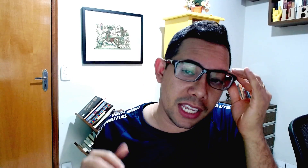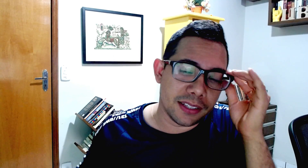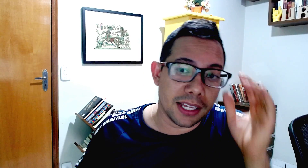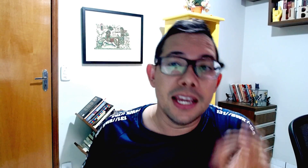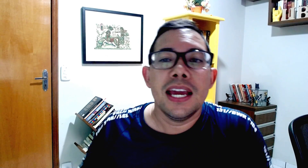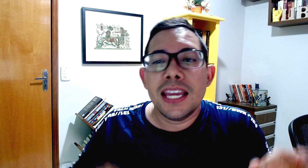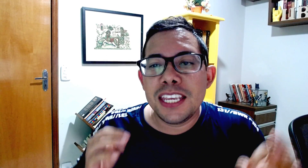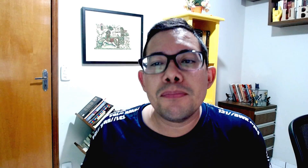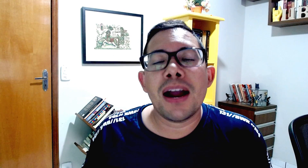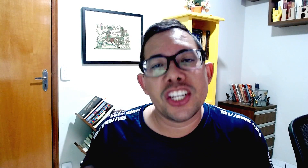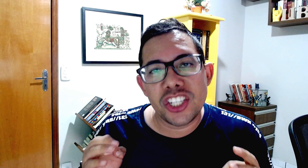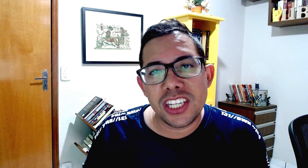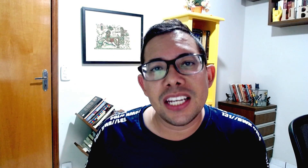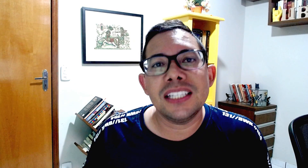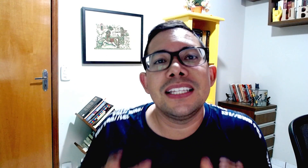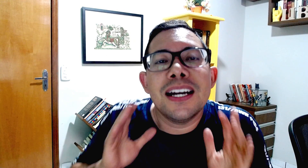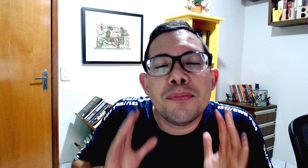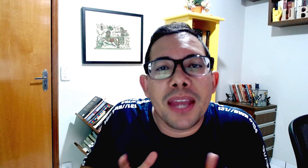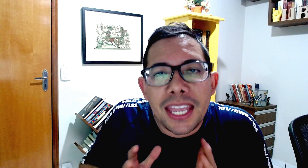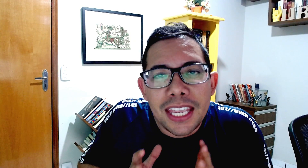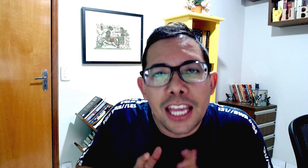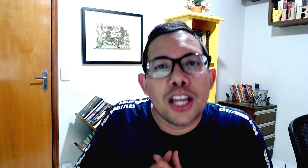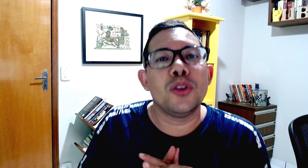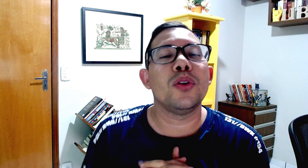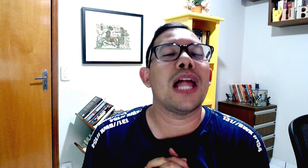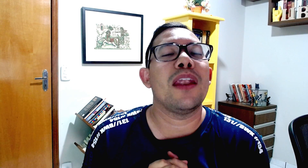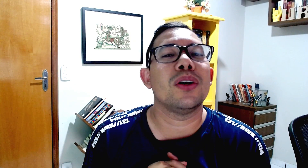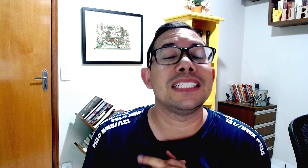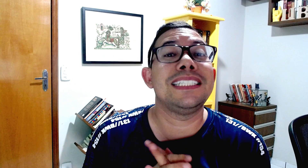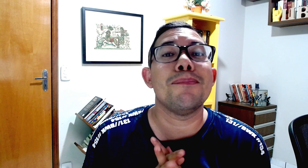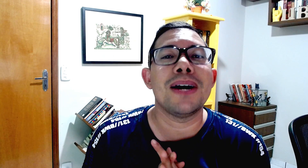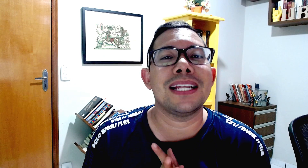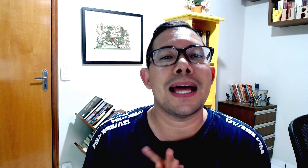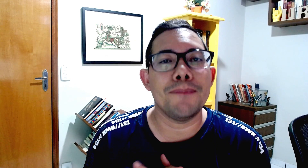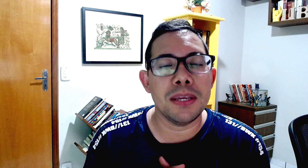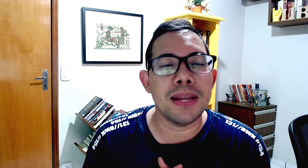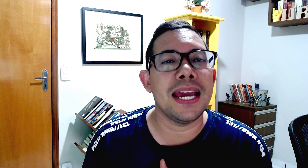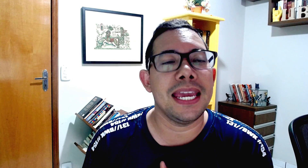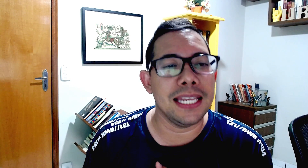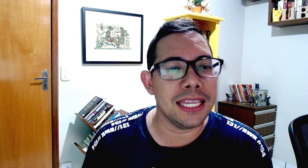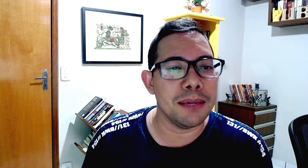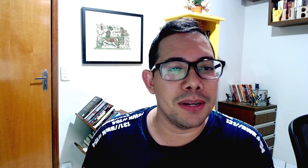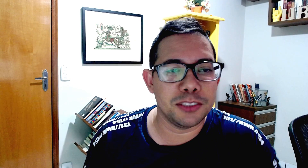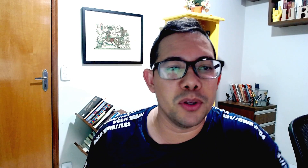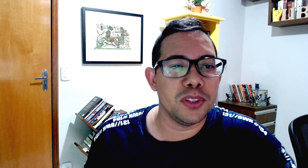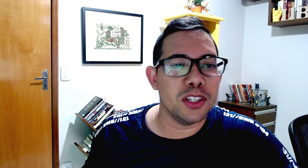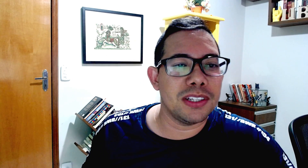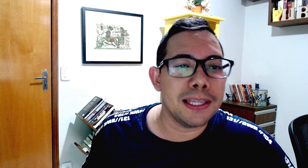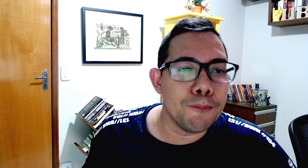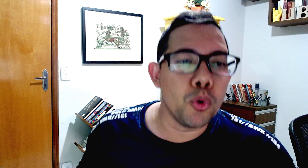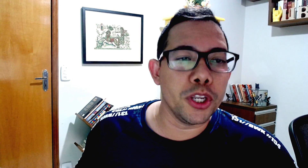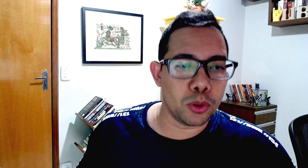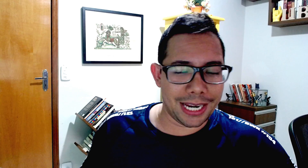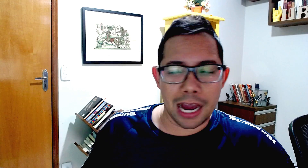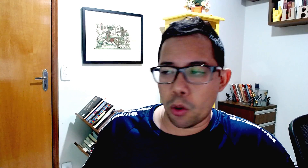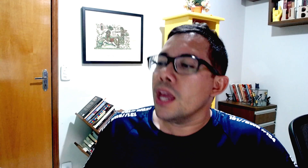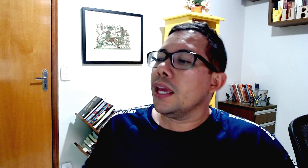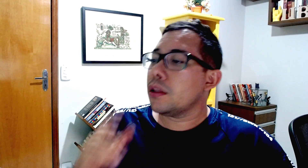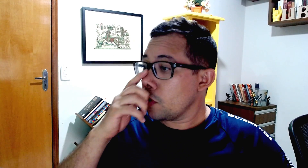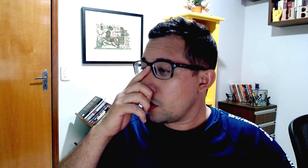Esquenta. Imagina também da nossa Semana da Bíblia em Libras. Meu Deus, vai ser muito legal. Então, eu